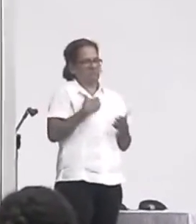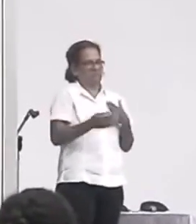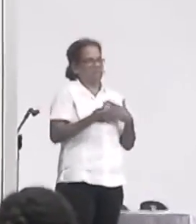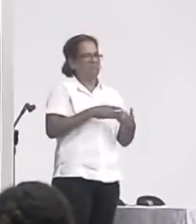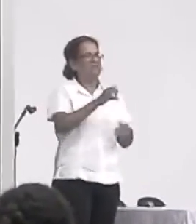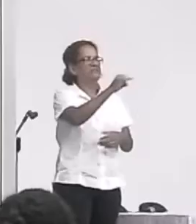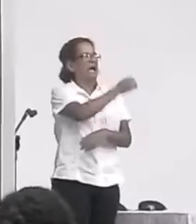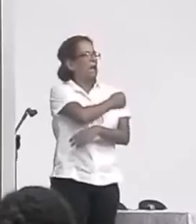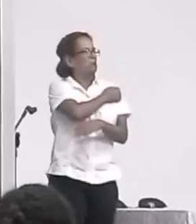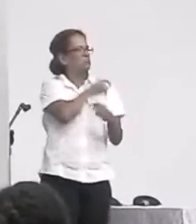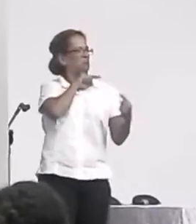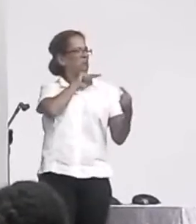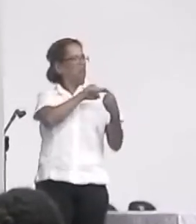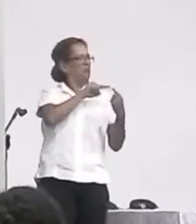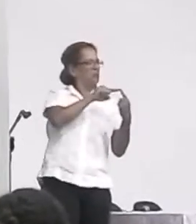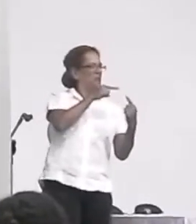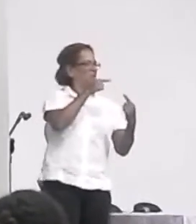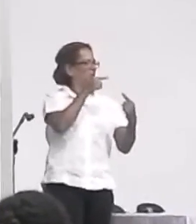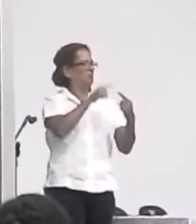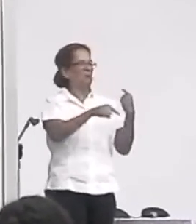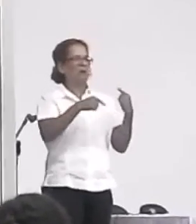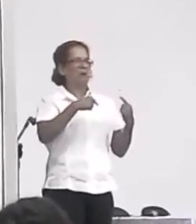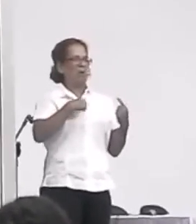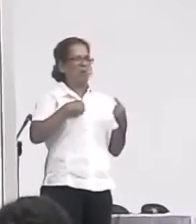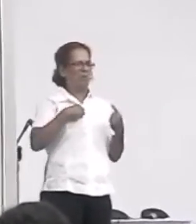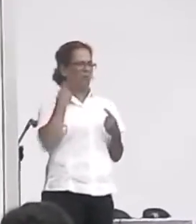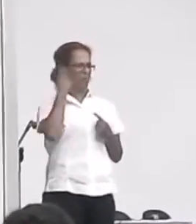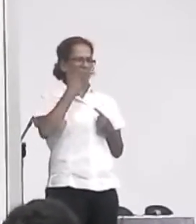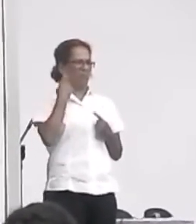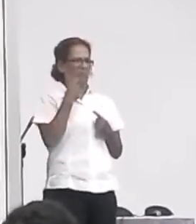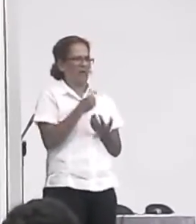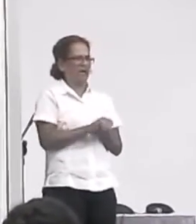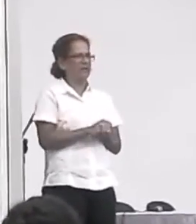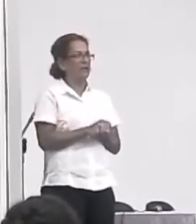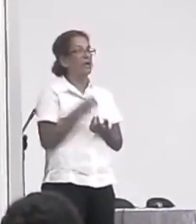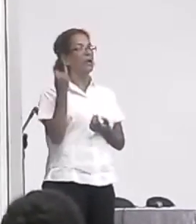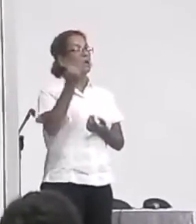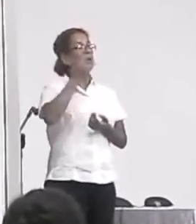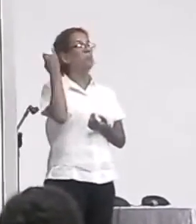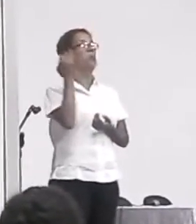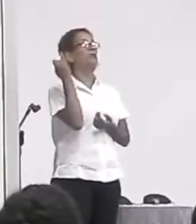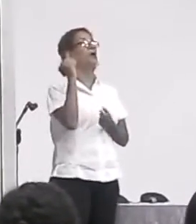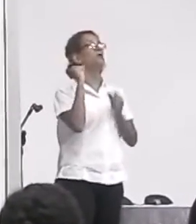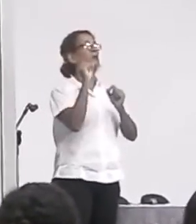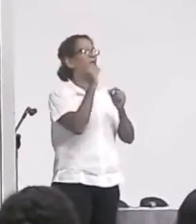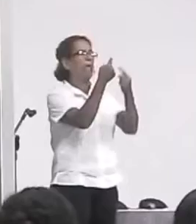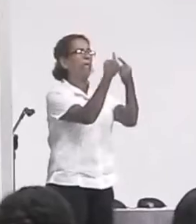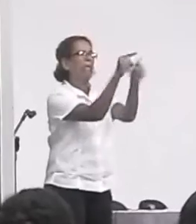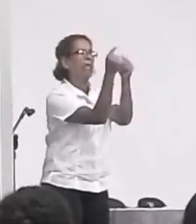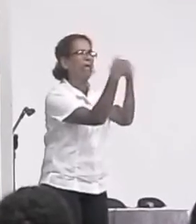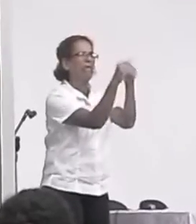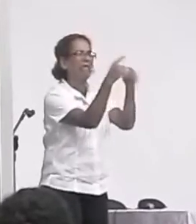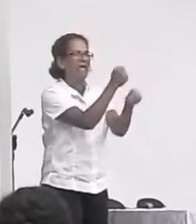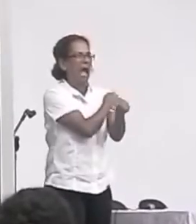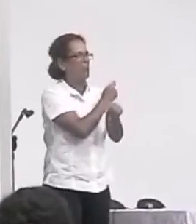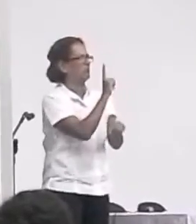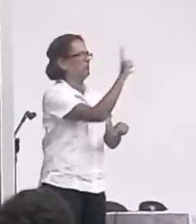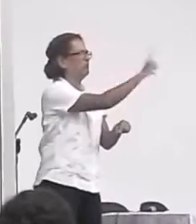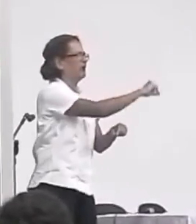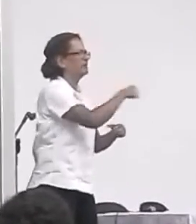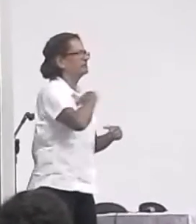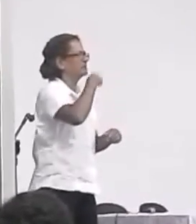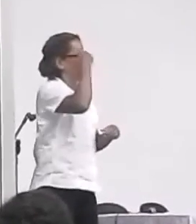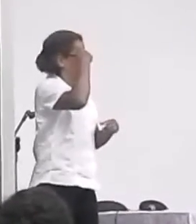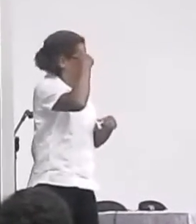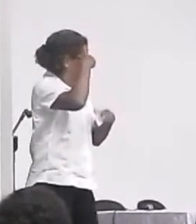concordando comigo. Interessante, mientras que ellos salen de la aula tienen nuevas ideas, que ideas diferentes. También, como falo